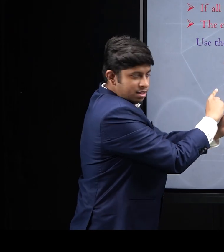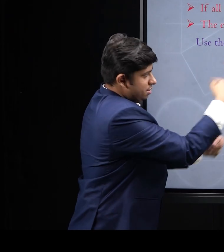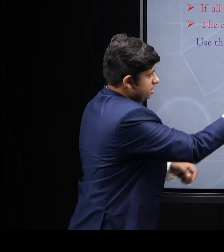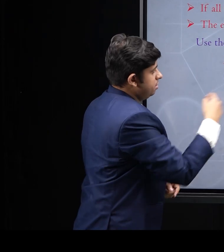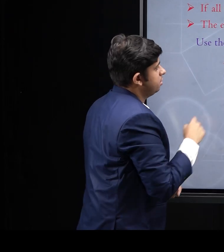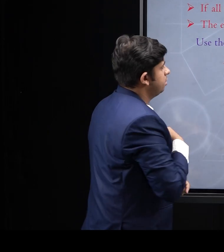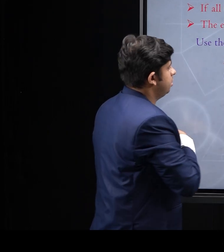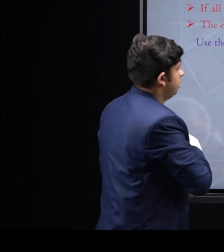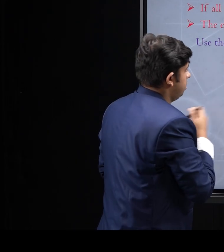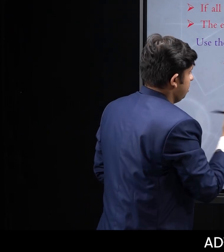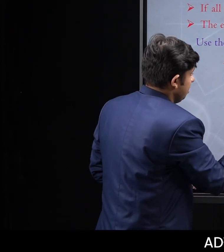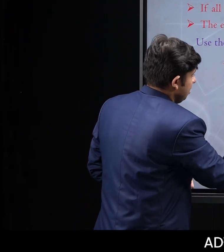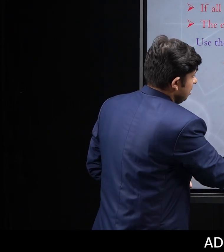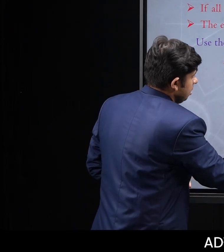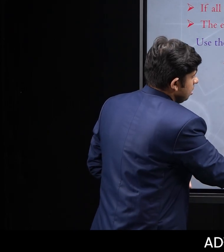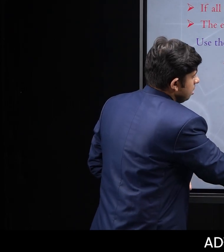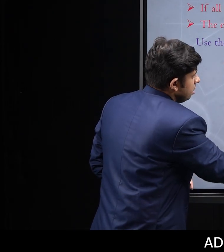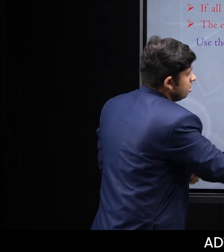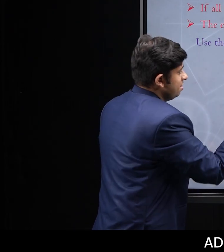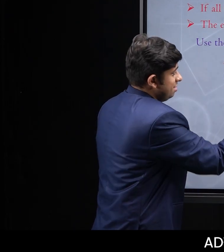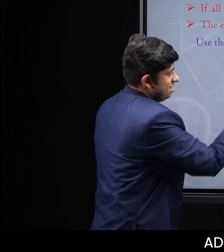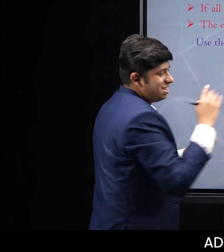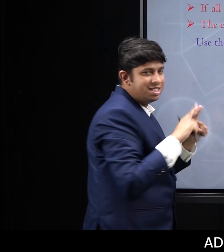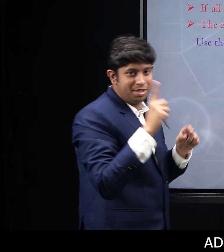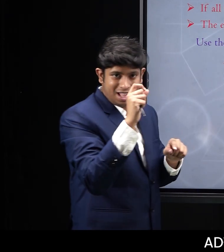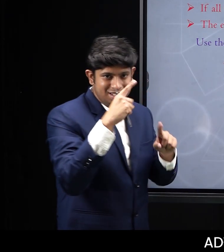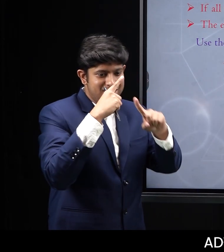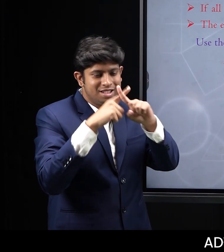ನಂತರ ನಾವು AD ಸ್ಕ್ವೇರ್ ಇಸ್ ಈಕ್ವಲ್ ಟು 75 ಅನ್ನು ಪಡೆಯುತ್ತೇವೆ.